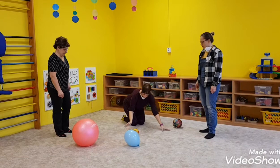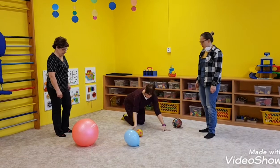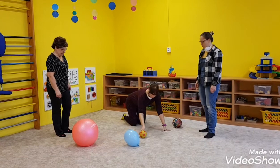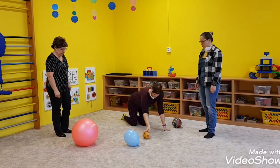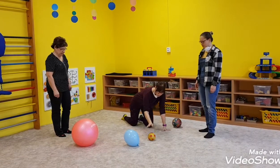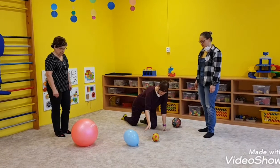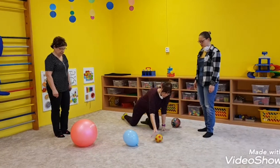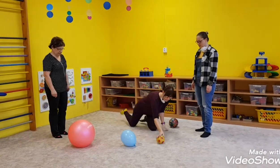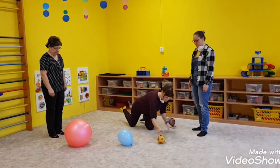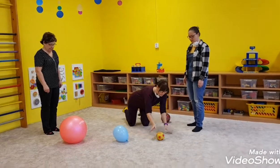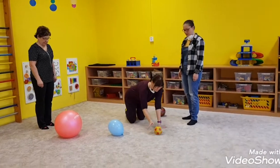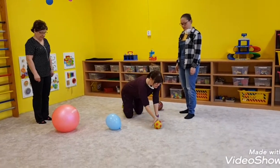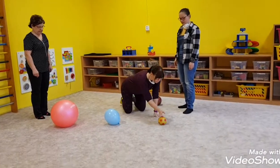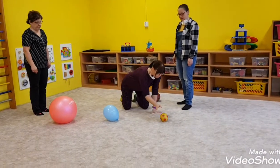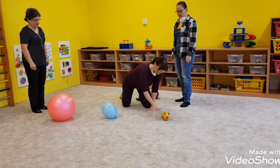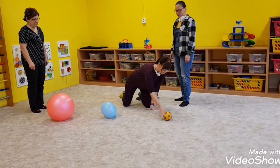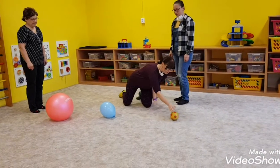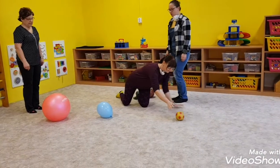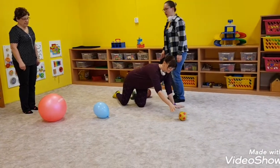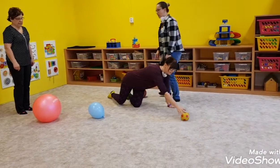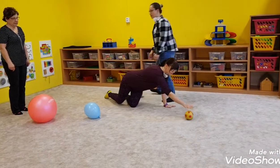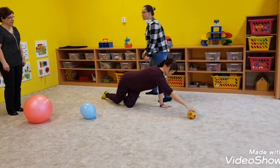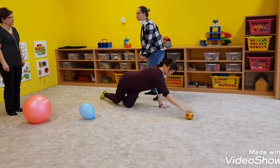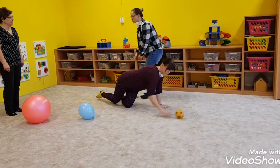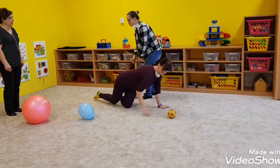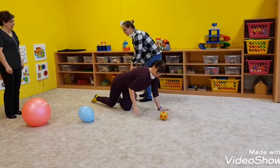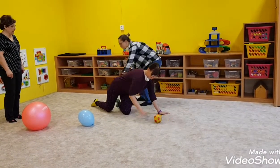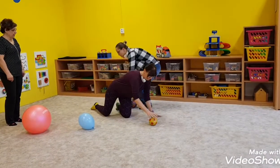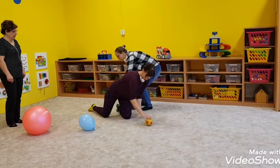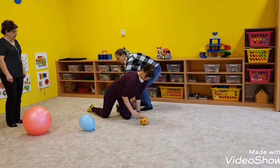rukou třeba kutálet, aby se nám nezakutál. A nebo si můžeš kutálet